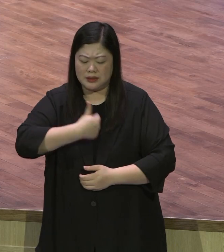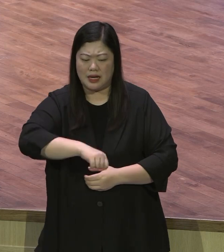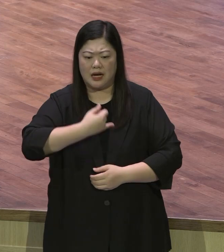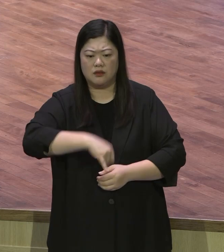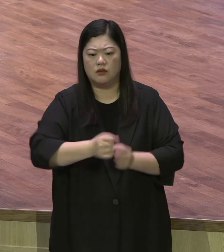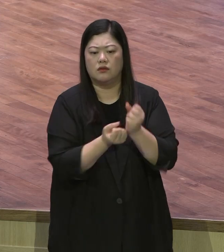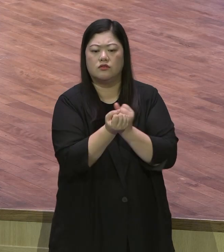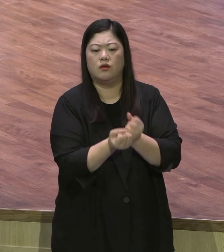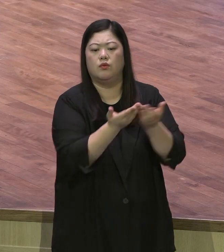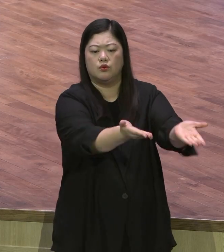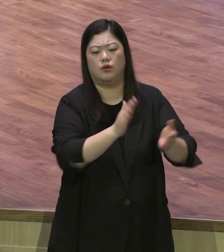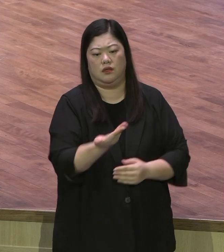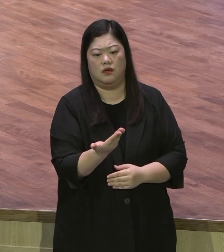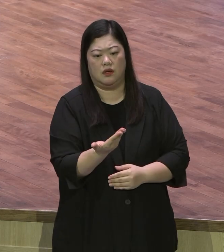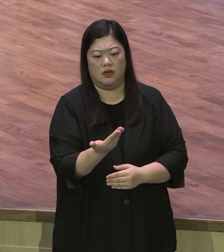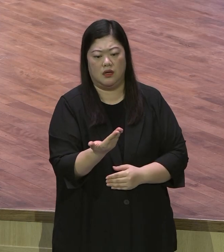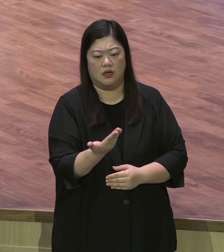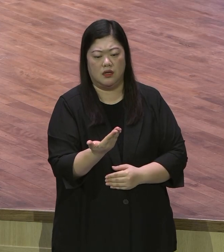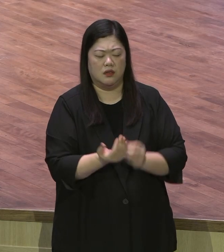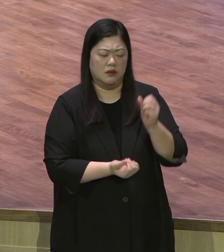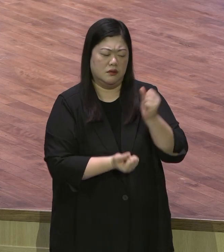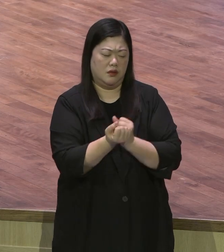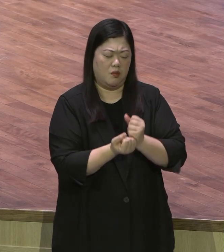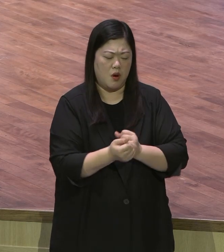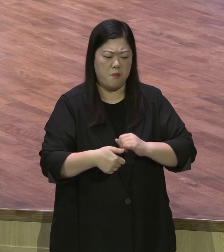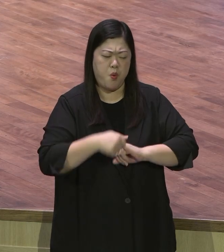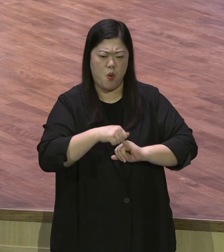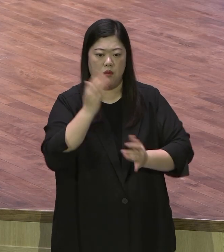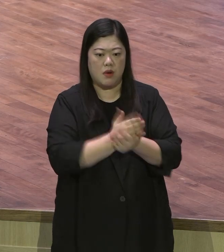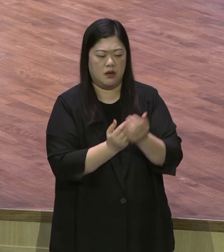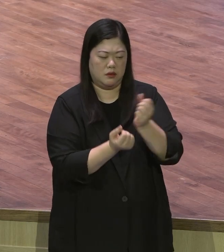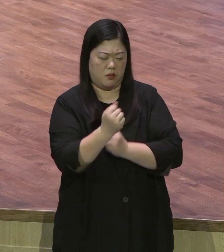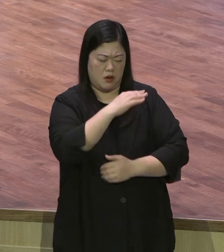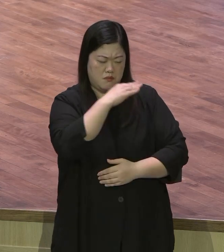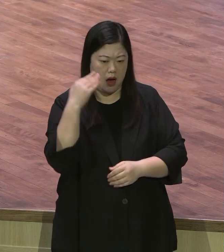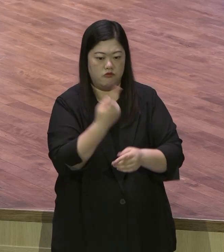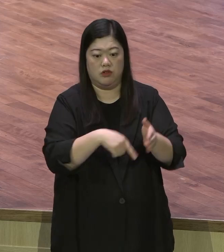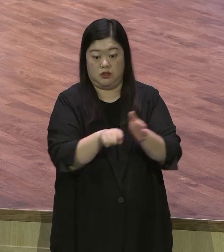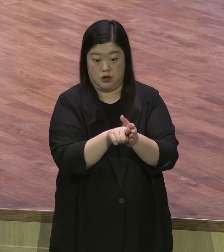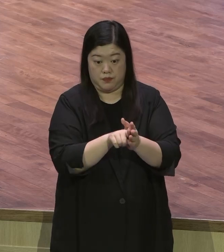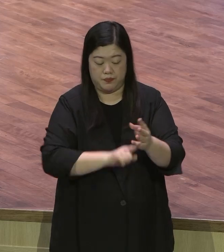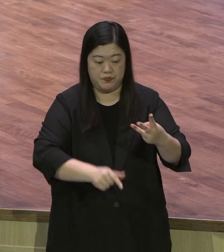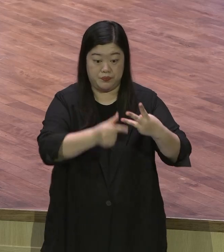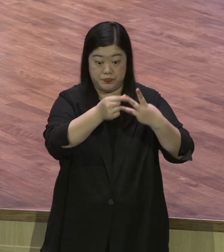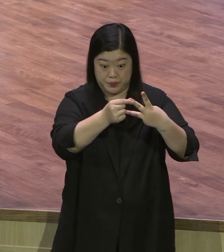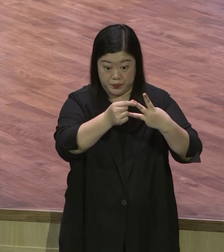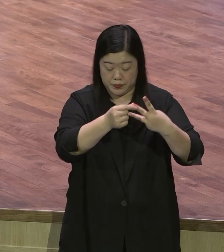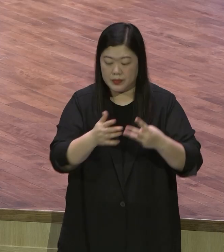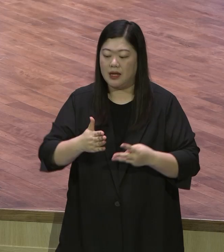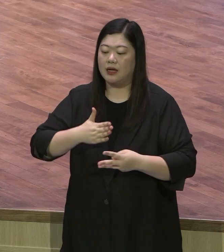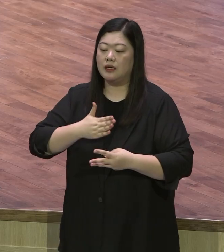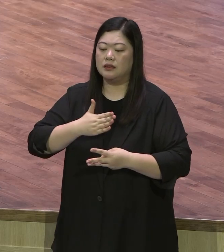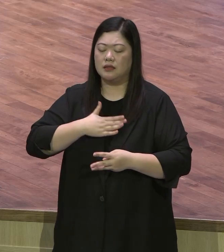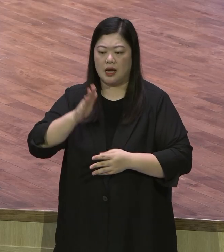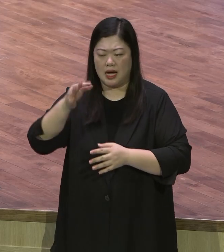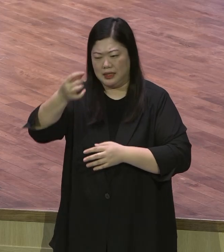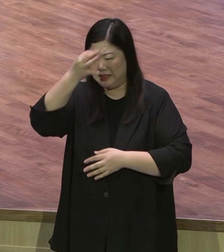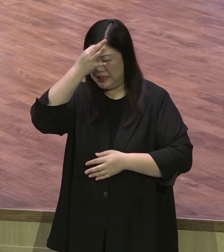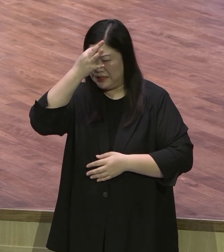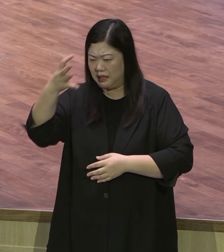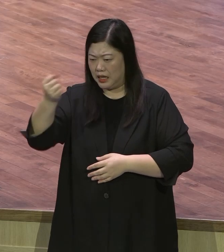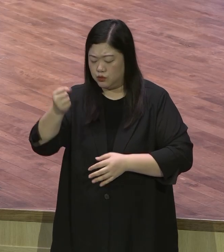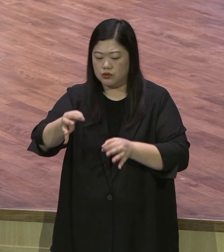만들어라. 기도 콘텐츠. 둘째로 나의 기능으로 세계를 움직일 수 있는 경제 콘텐츠를 만들어